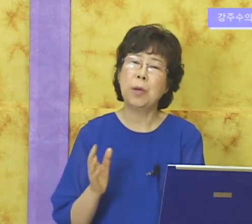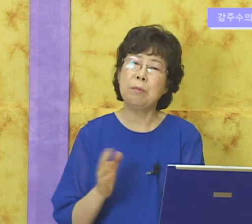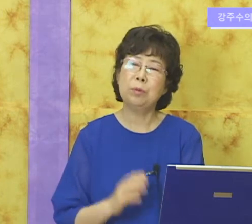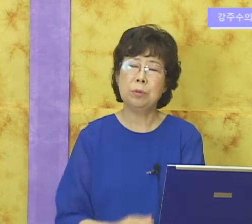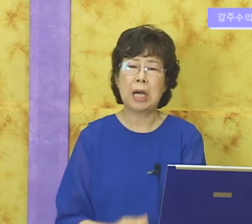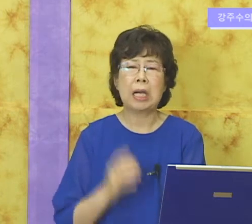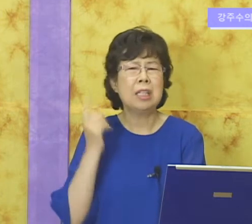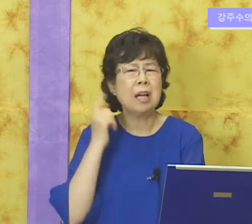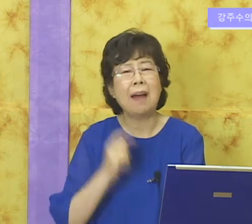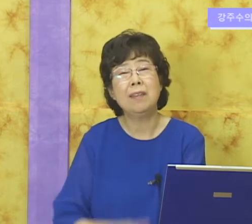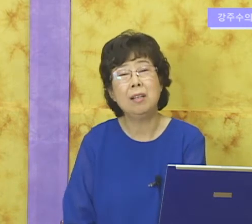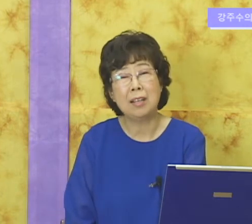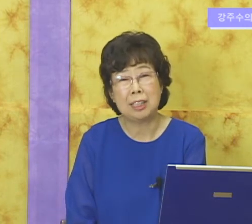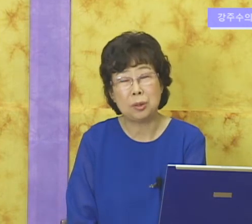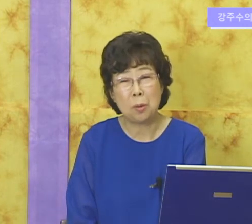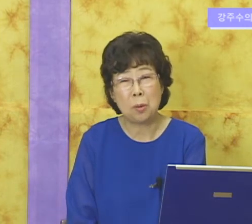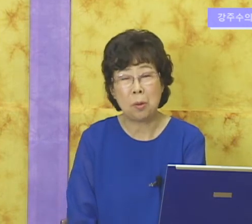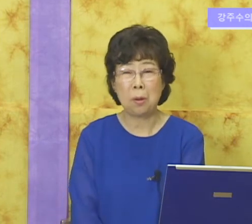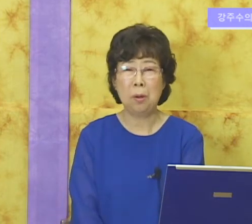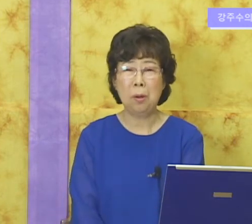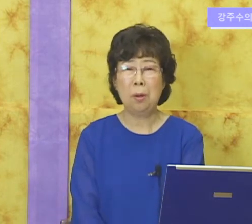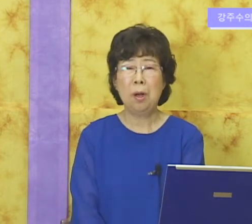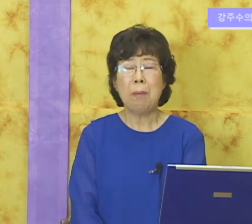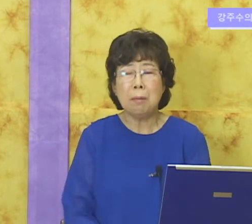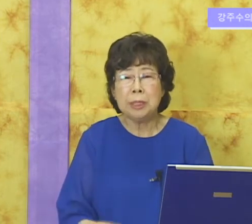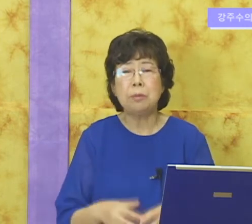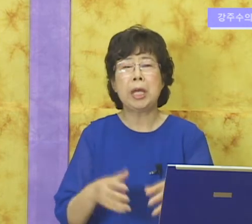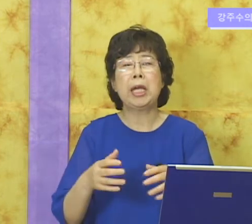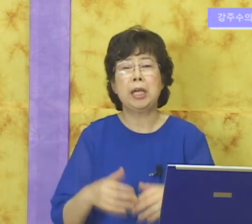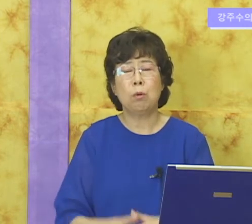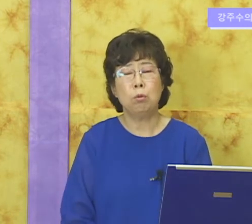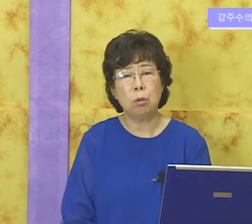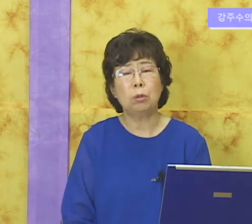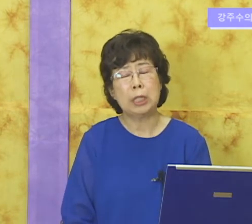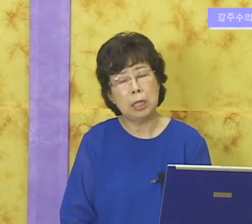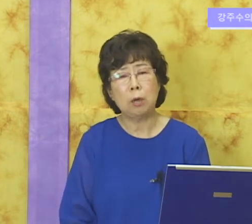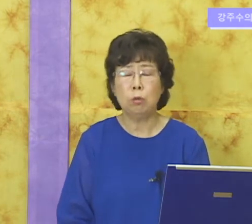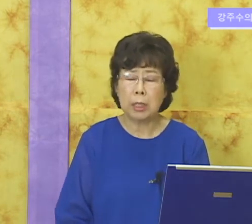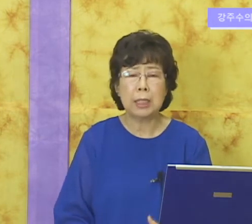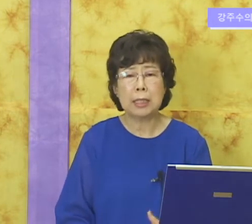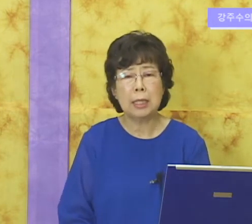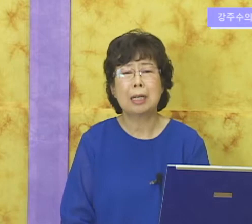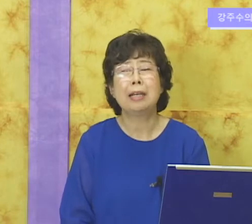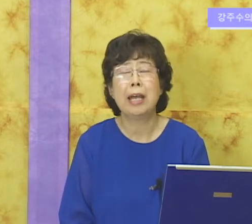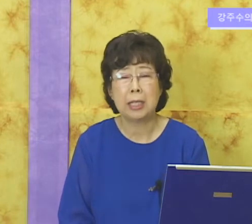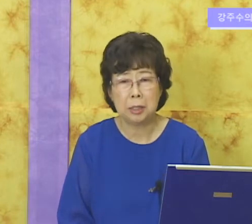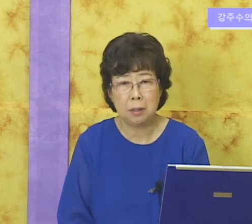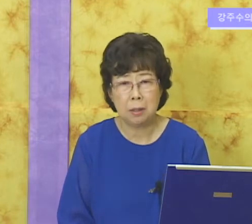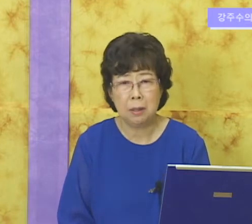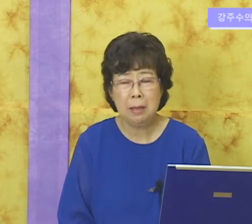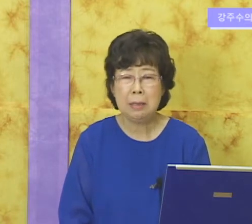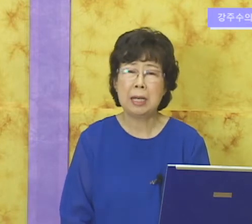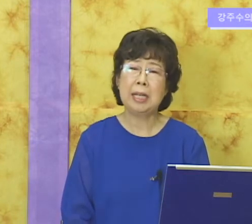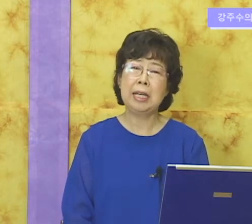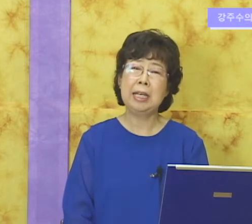농아인 부부가 귀가 안 들려가지고 밤새도록 애기가 울고 자다가 울다가 자다가 그래 했겠죠. 그러니까